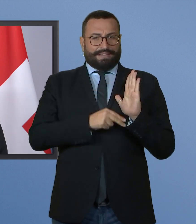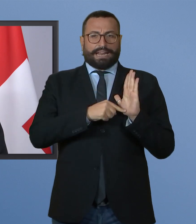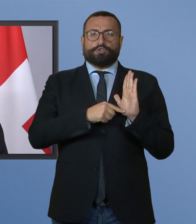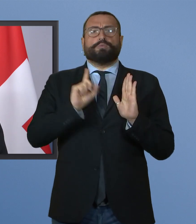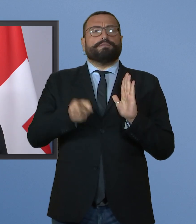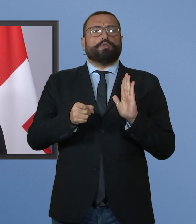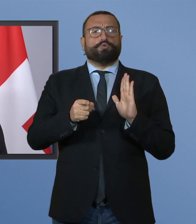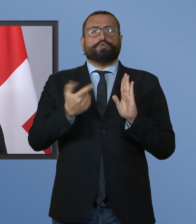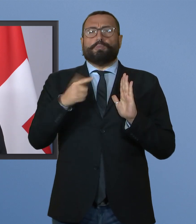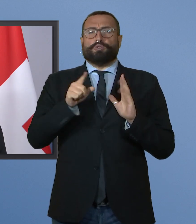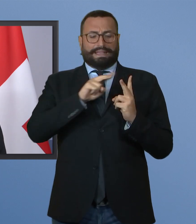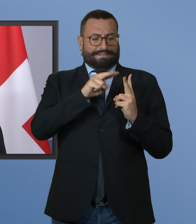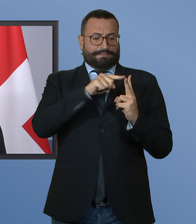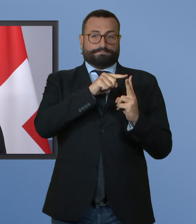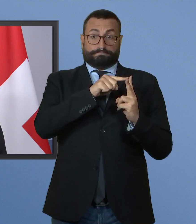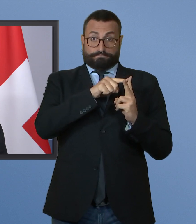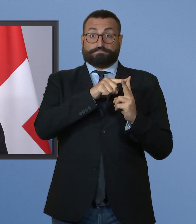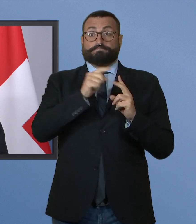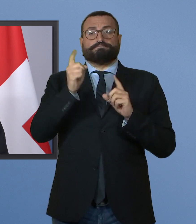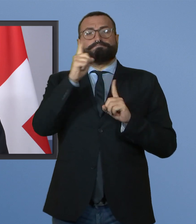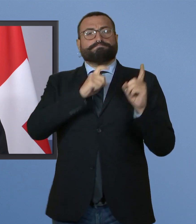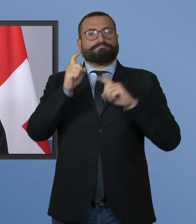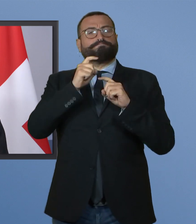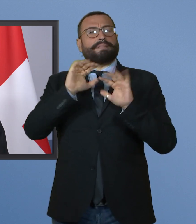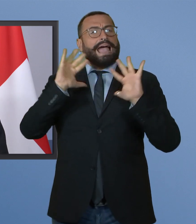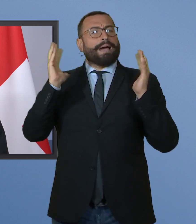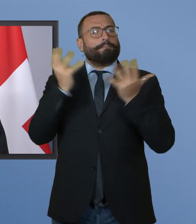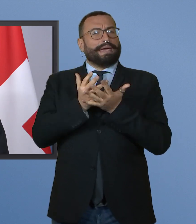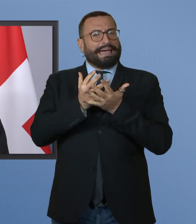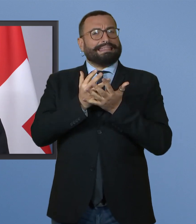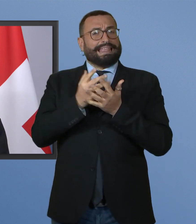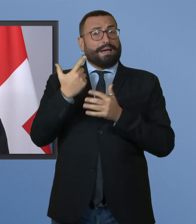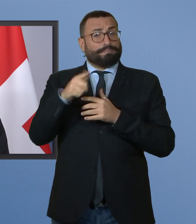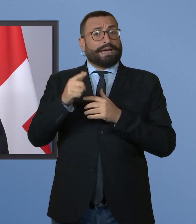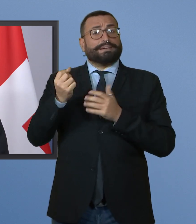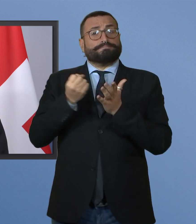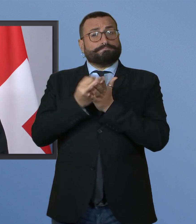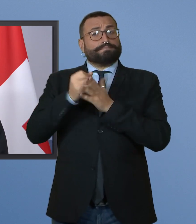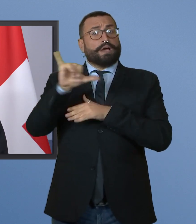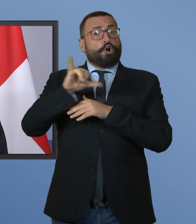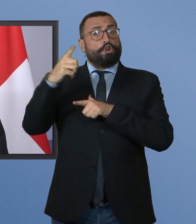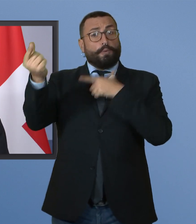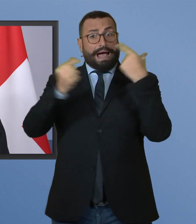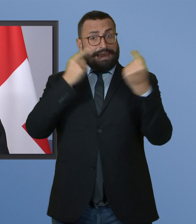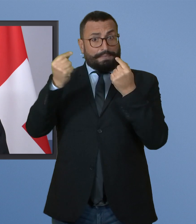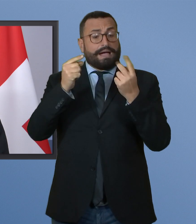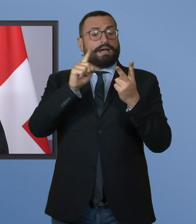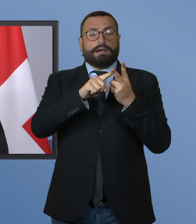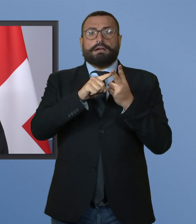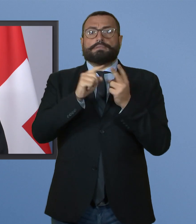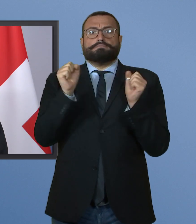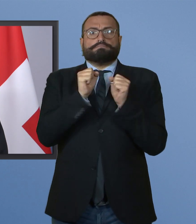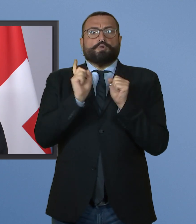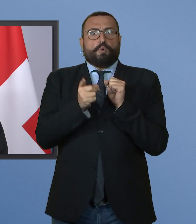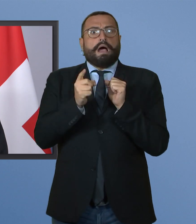soprattutto per due motivi a causa delle preoccupazioni sull'impatto ambientale e sociale della produzione di olio di palma e perché si teme che